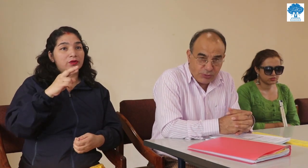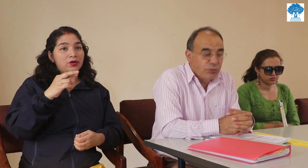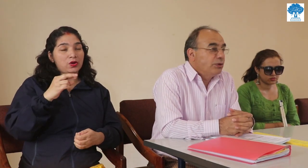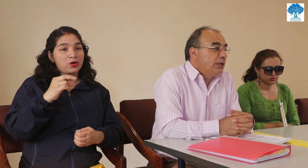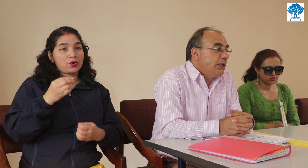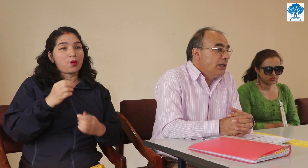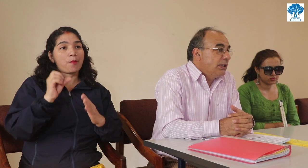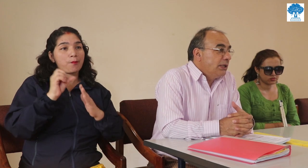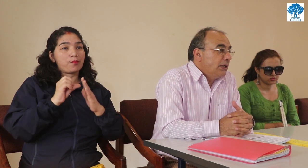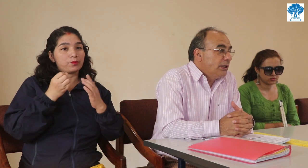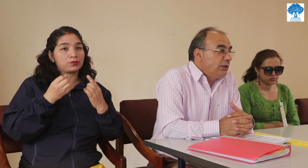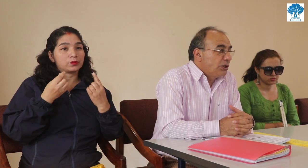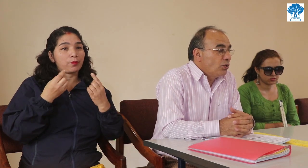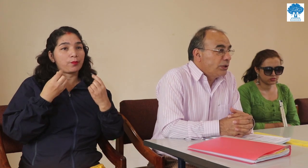सम्बन्धित हो.